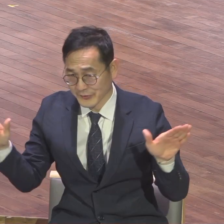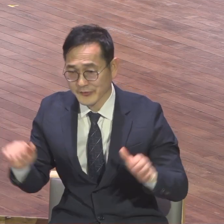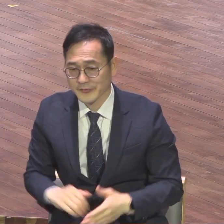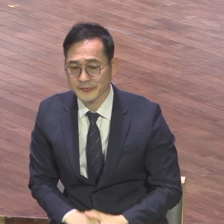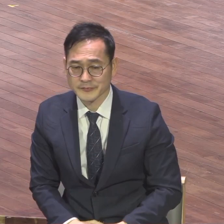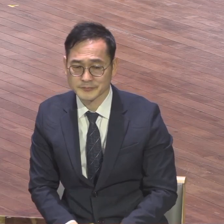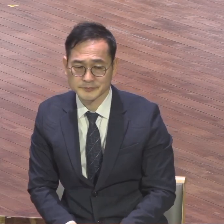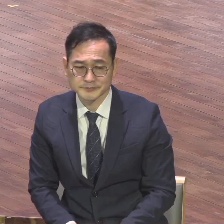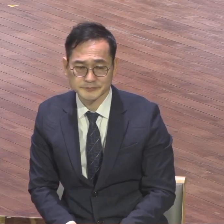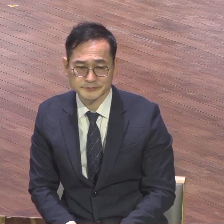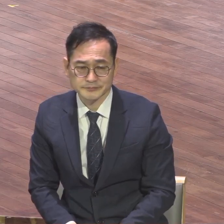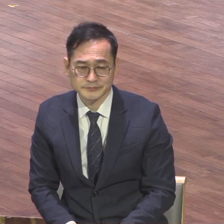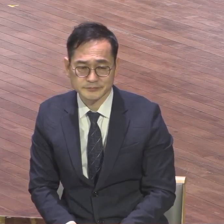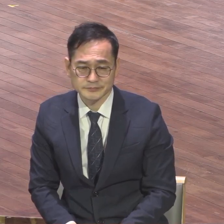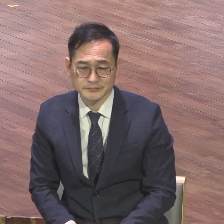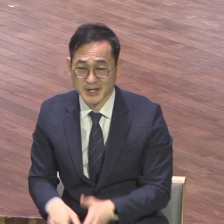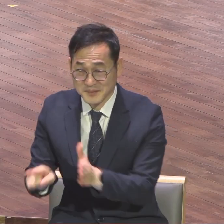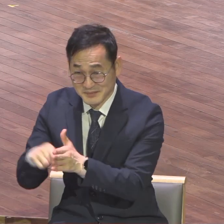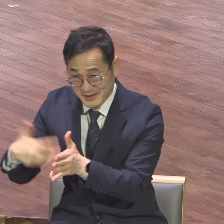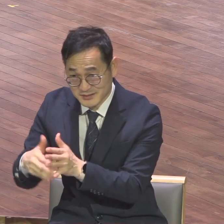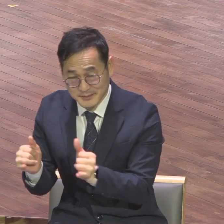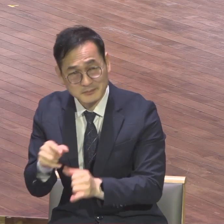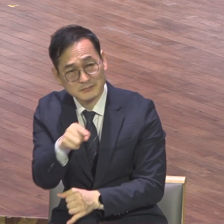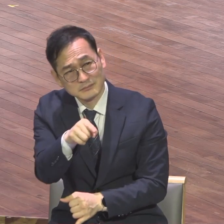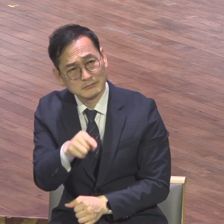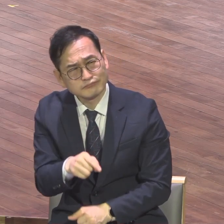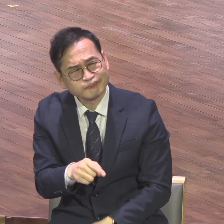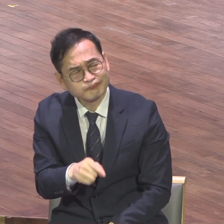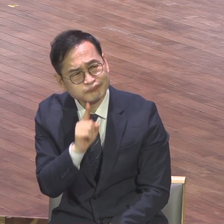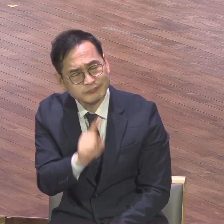거예요. 그 불신자도 이해가 안 되지.